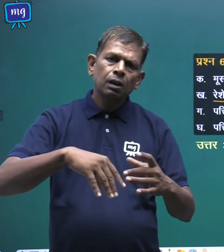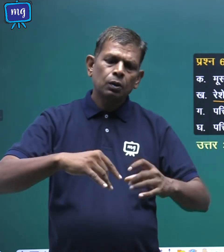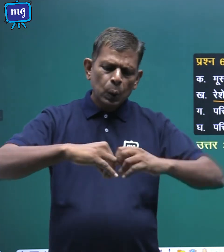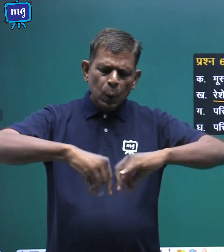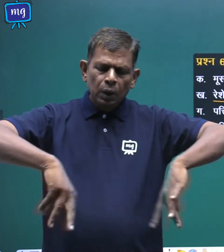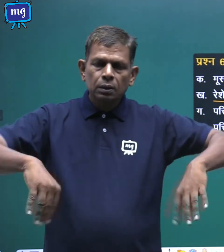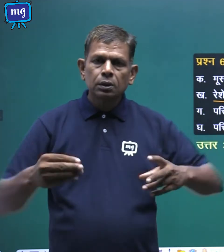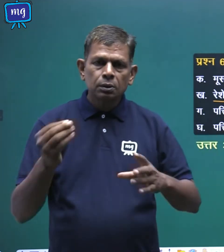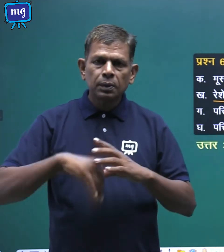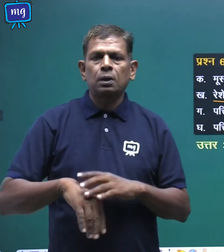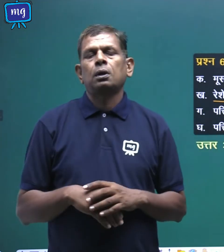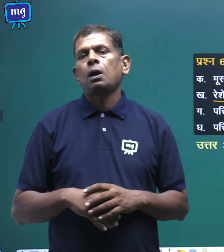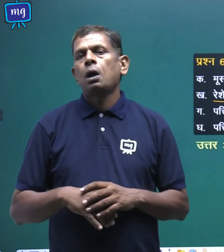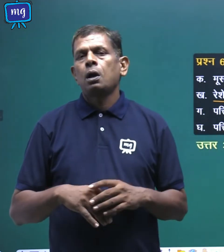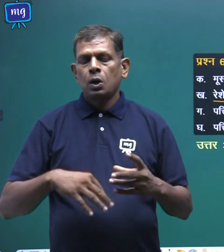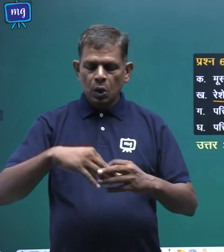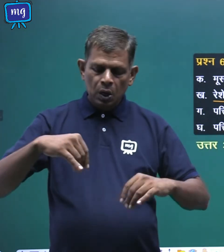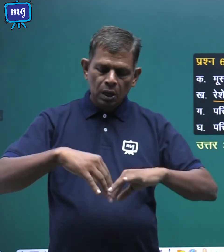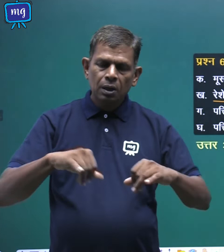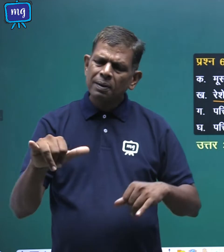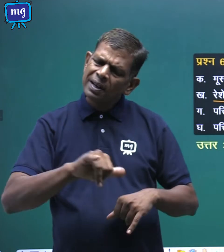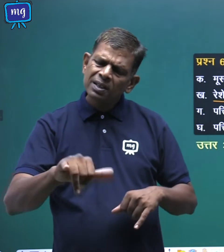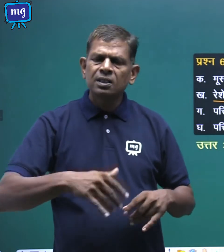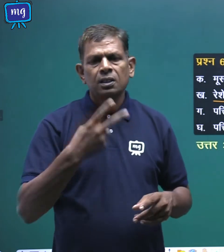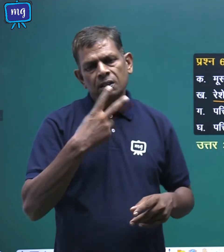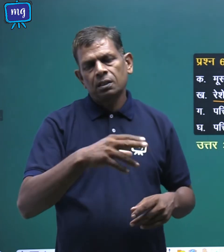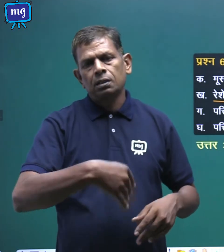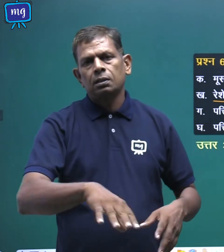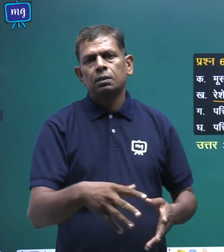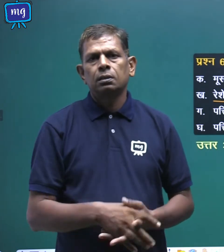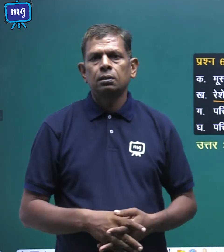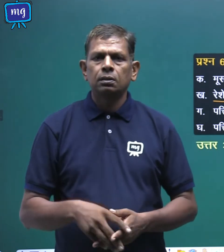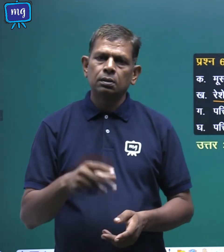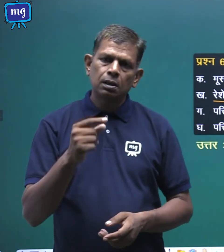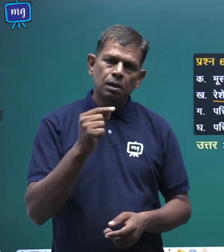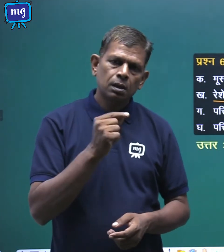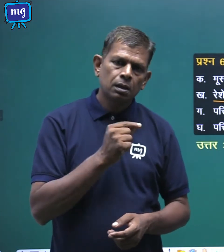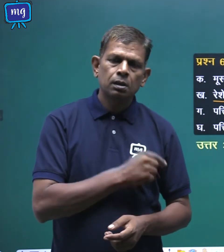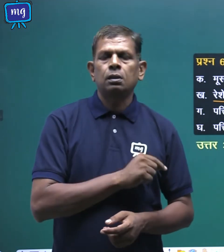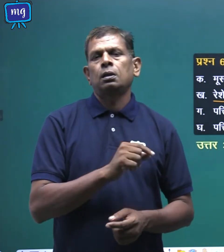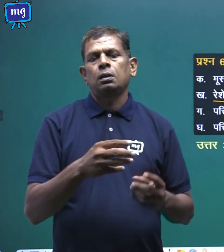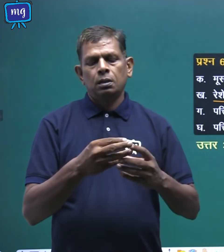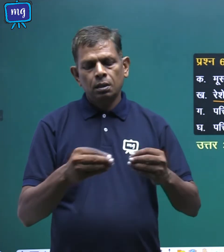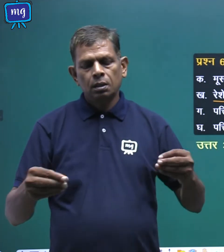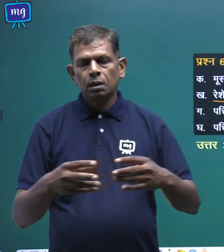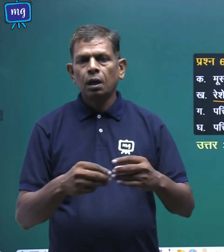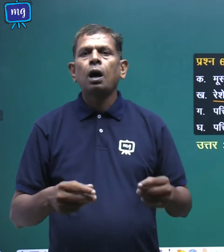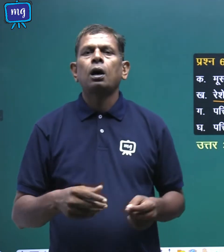जिसमें जड़ें एक जैसी दिखाई दे रही हैं, तो आप यहाँ लिखेंगे रेशेदार